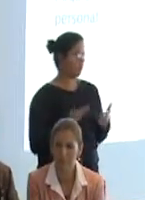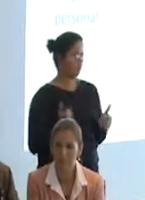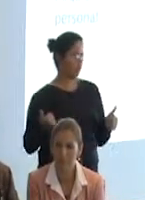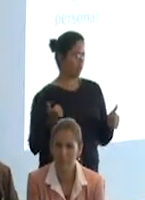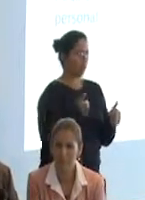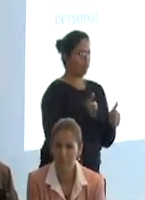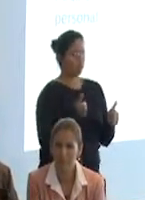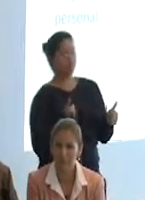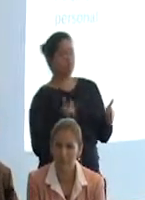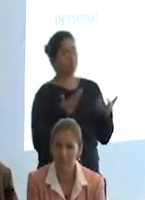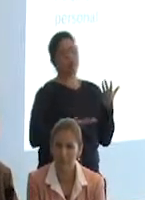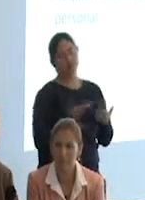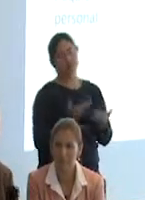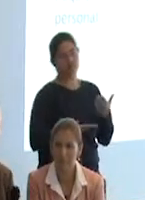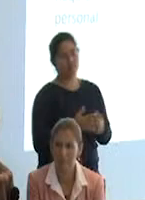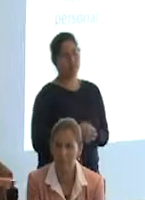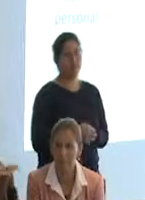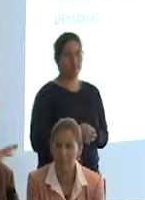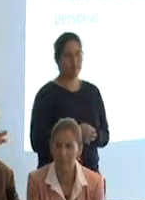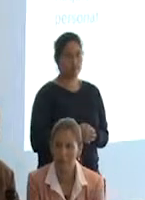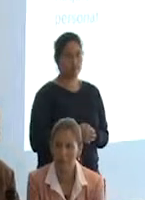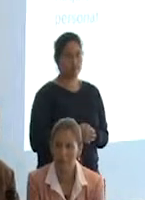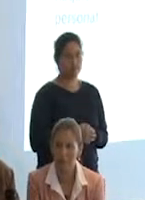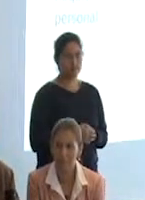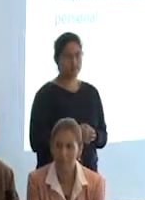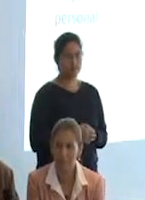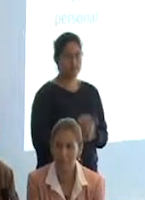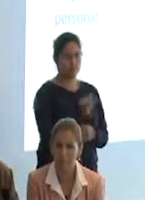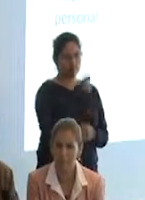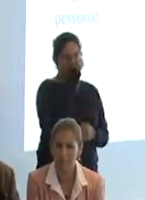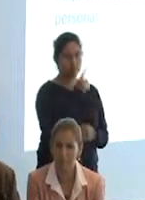se le atribuye o no un auxiliar.